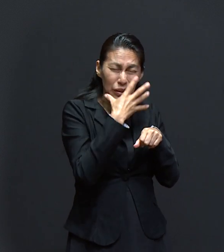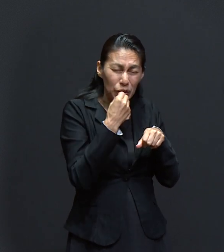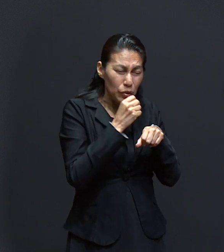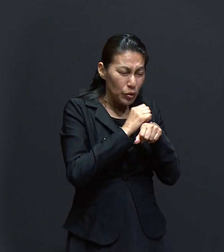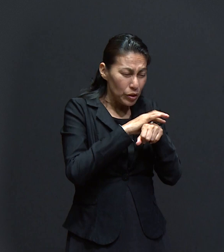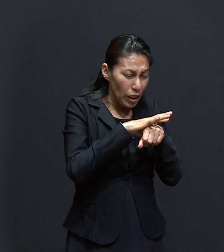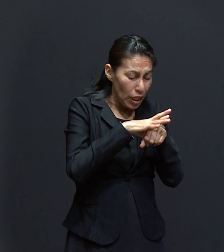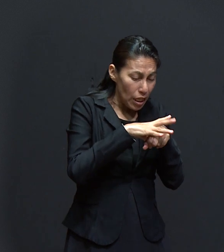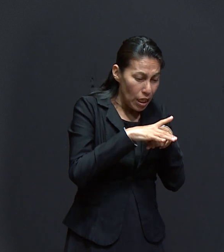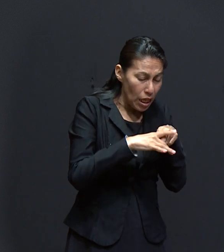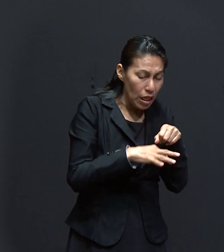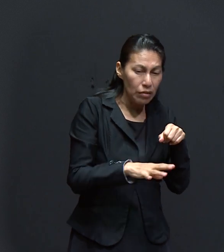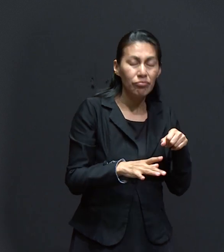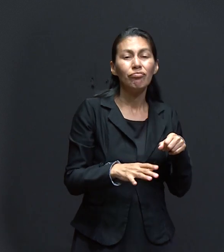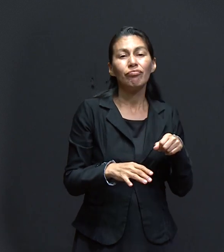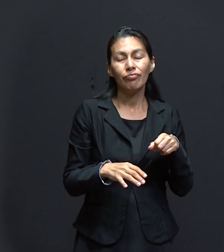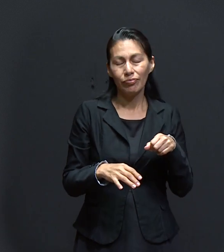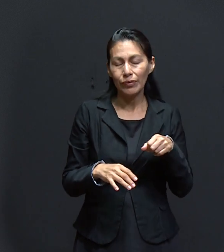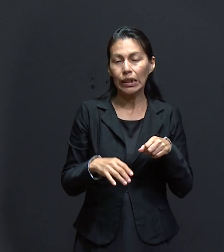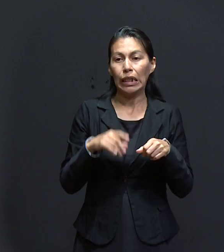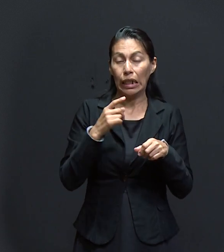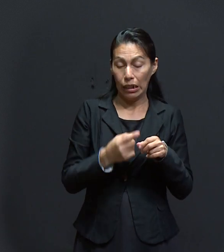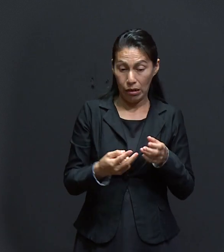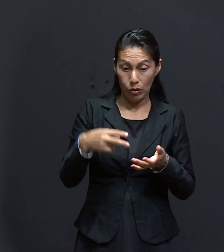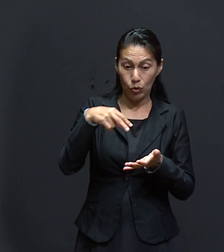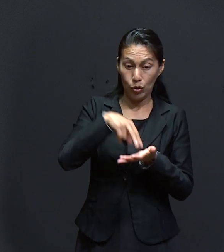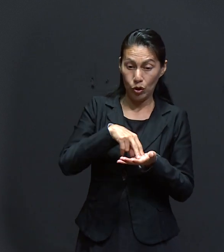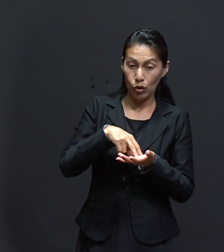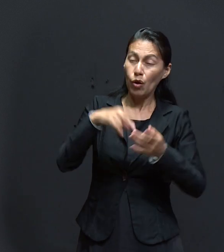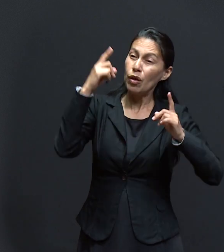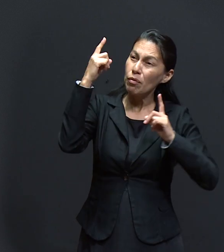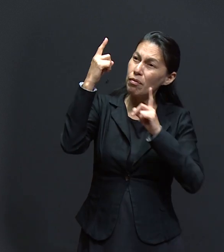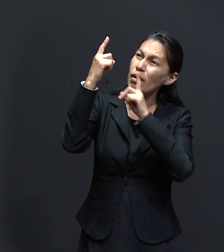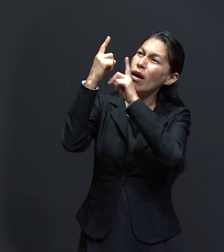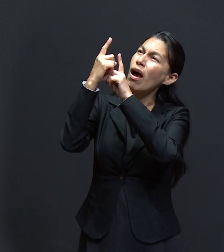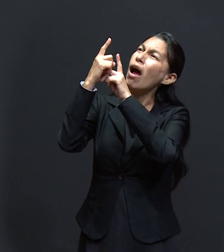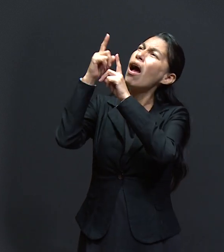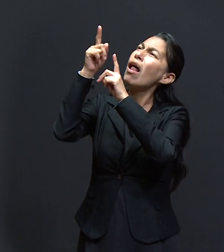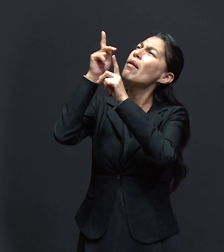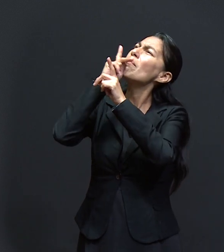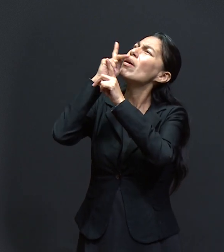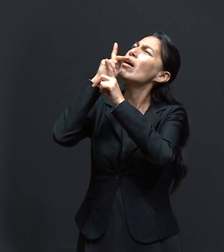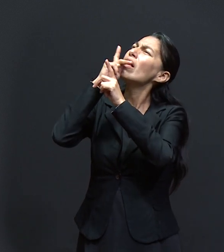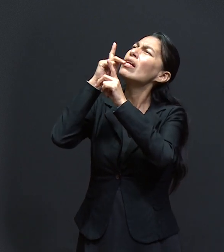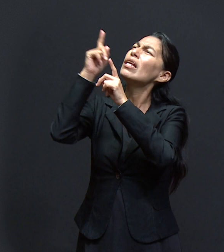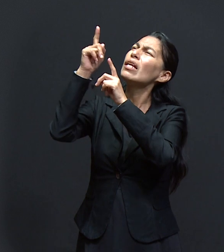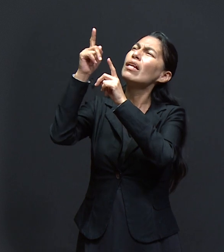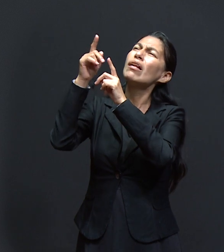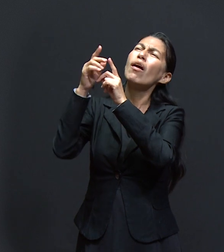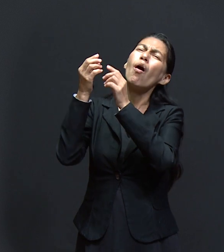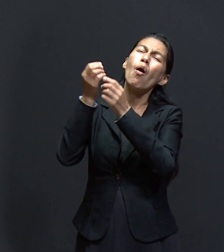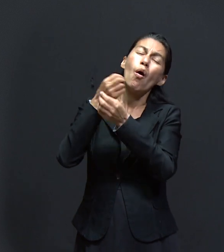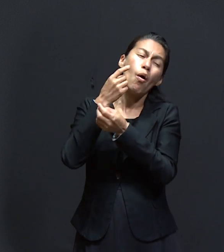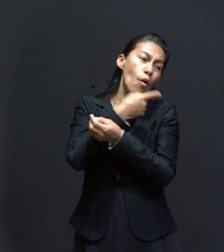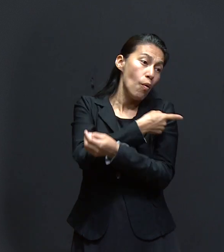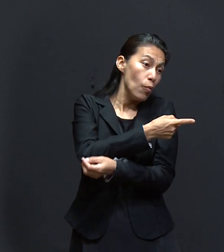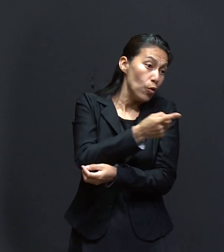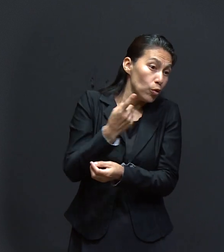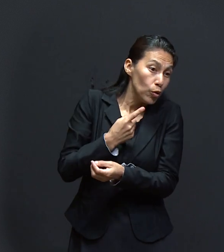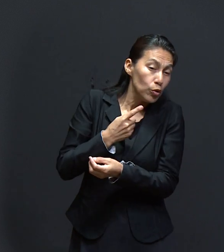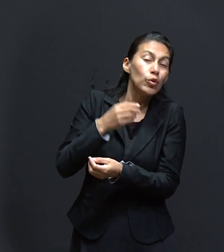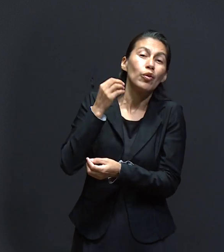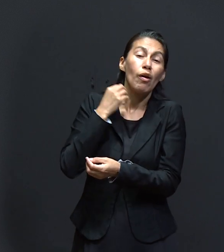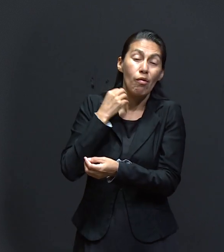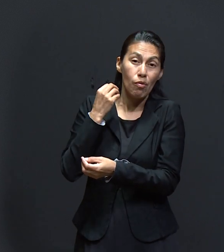amén y él intercede delante del padre para que nuestras oraciones conforme a su voluntad